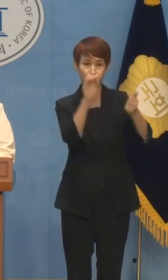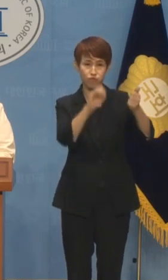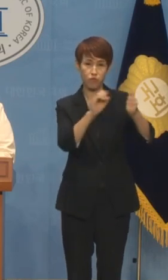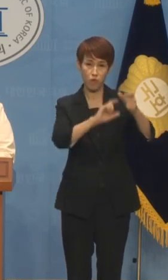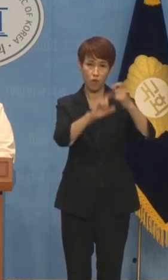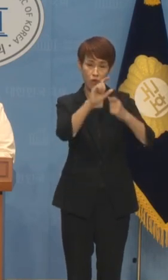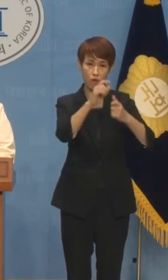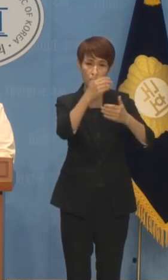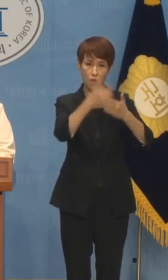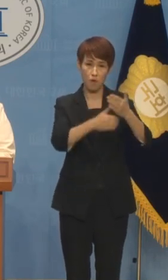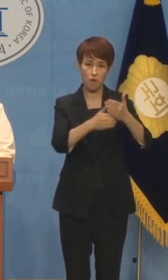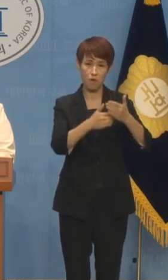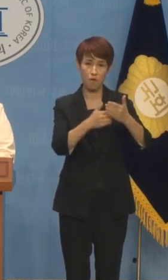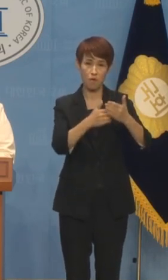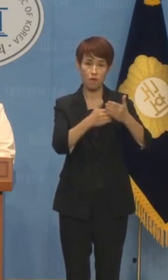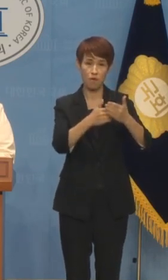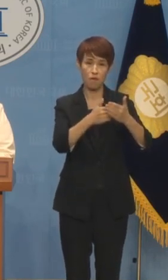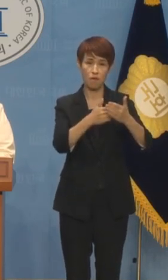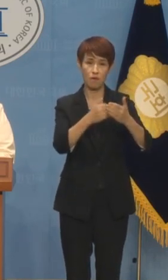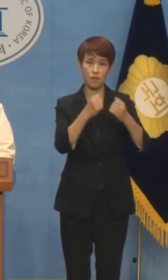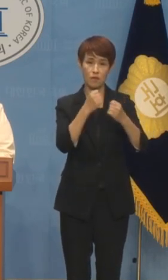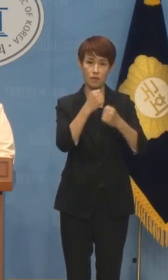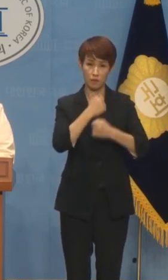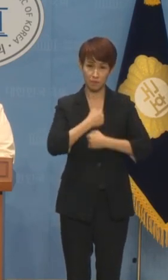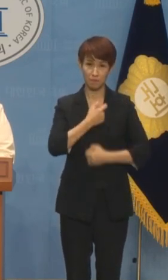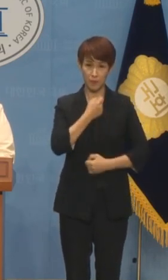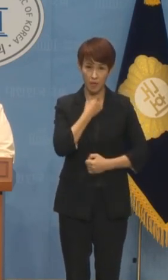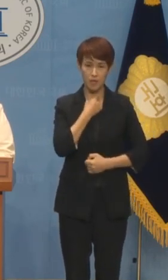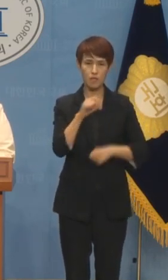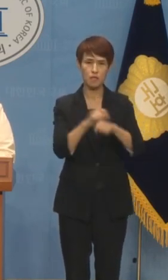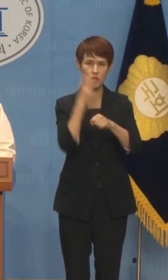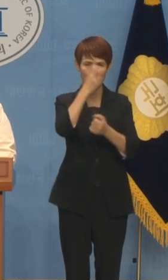싶다면 특검을 받아들이셔야 합니다.